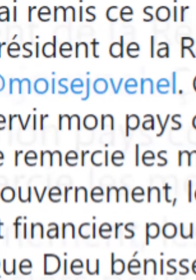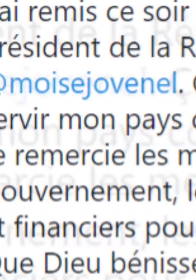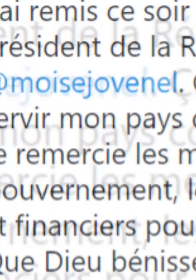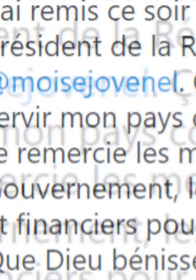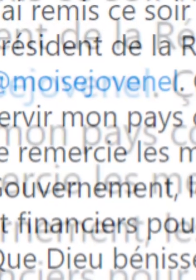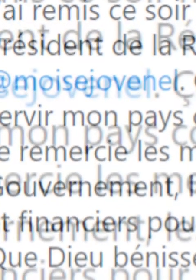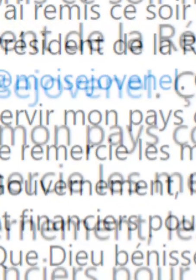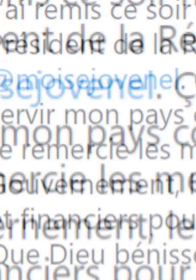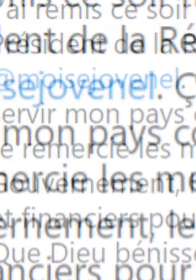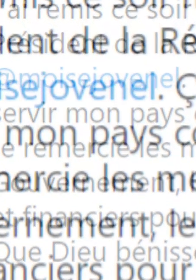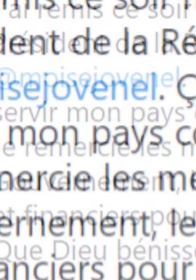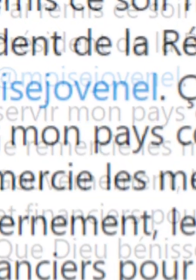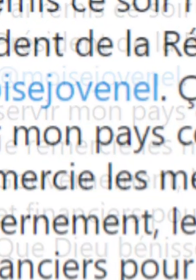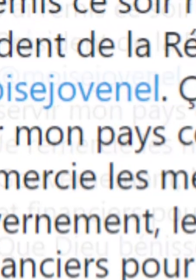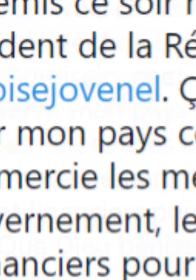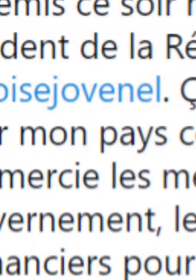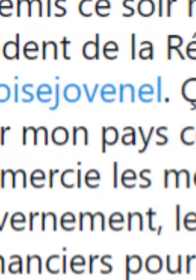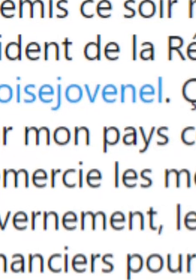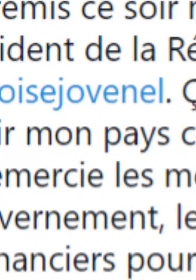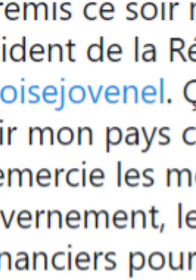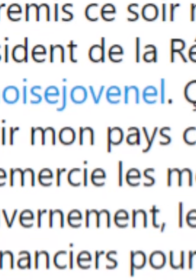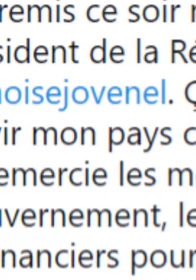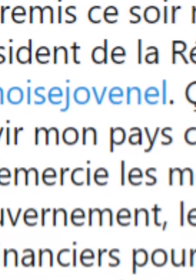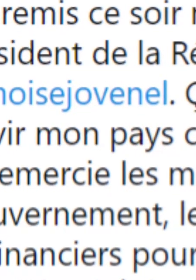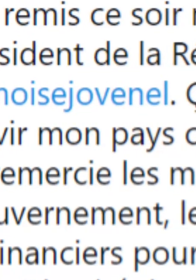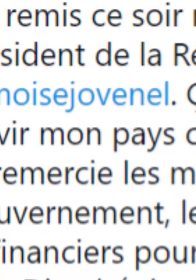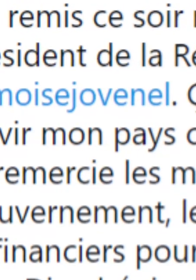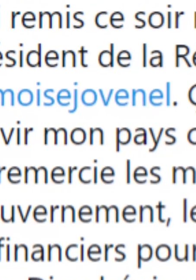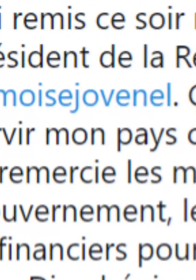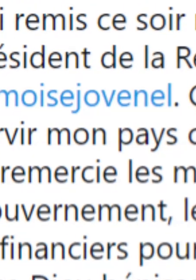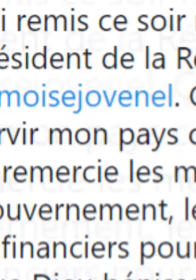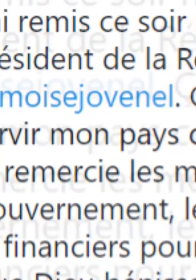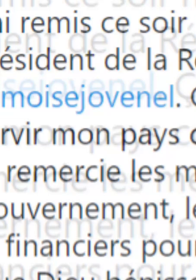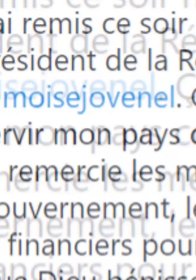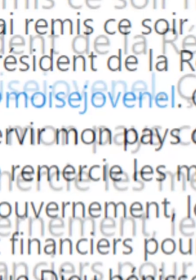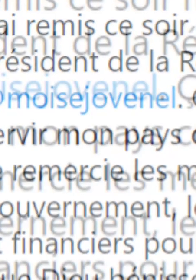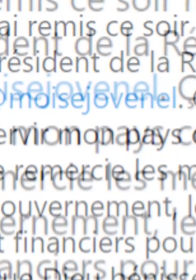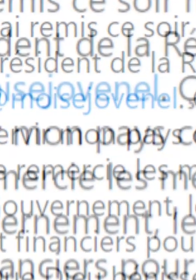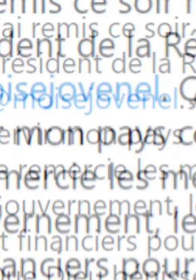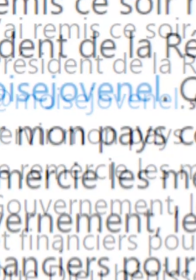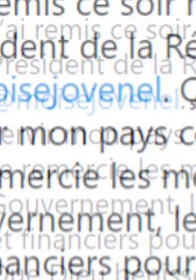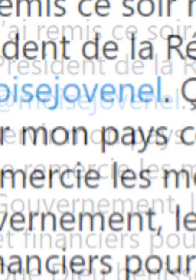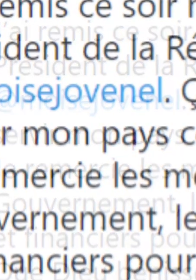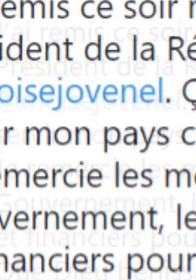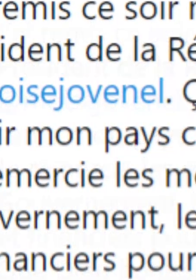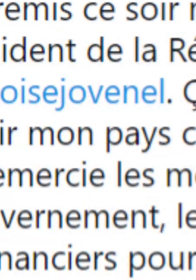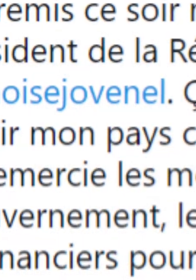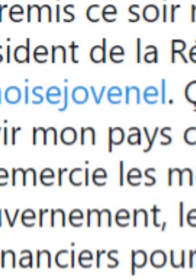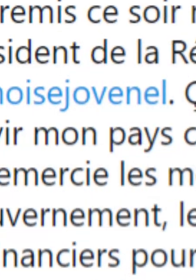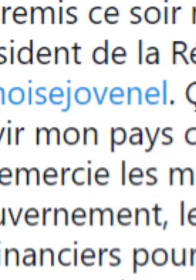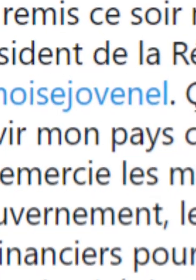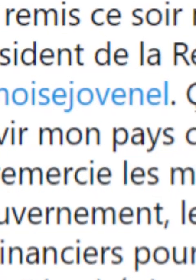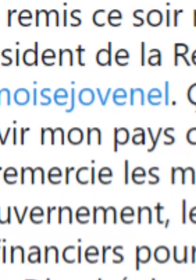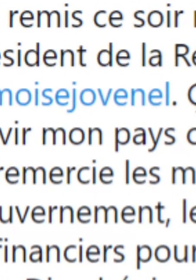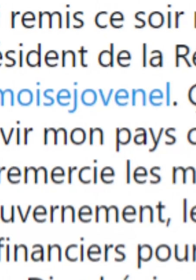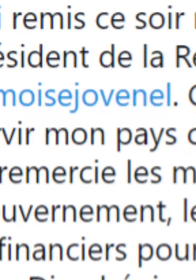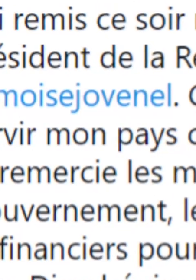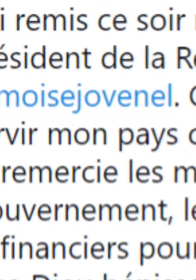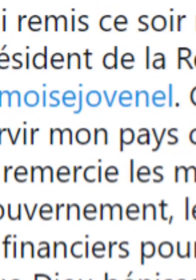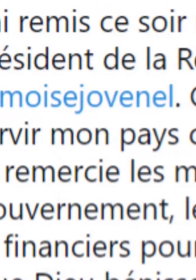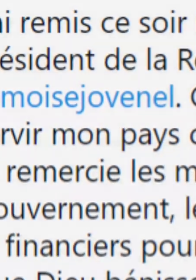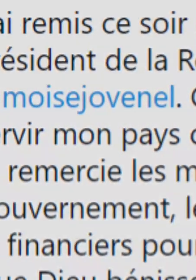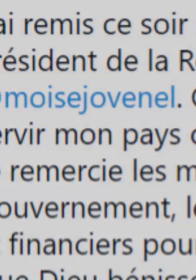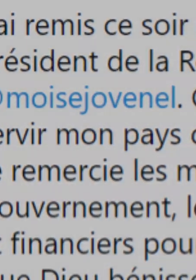li pa vle paraître en tant que un monde qui t'a mal géré pays a qui fait li remettre démission? C'est question